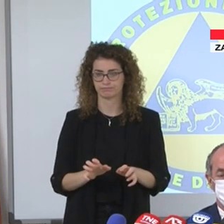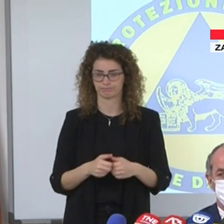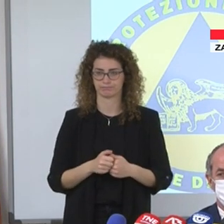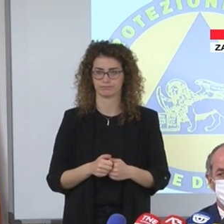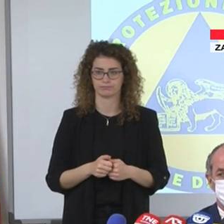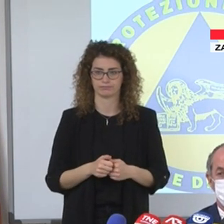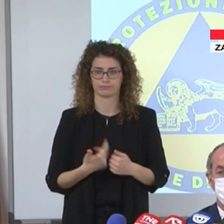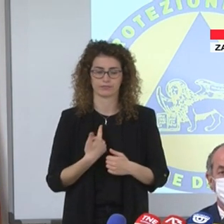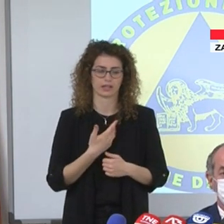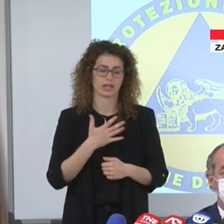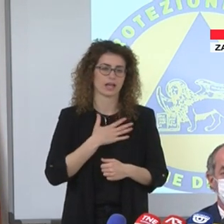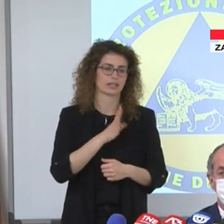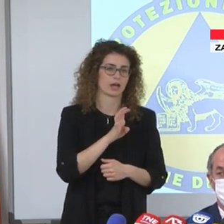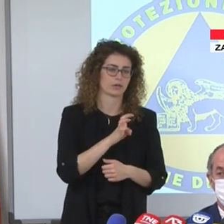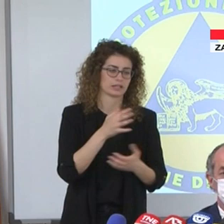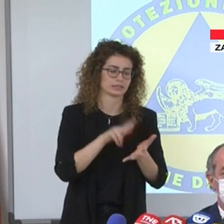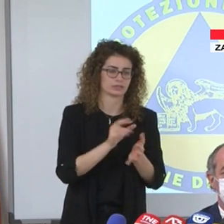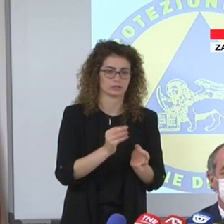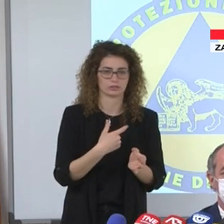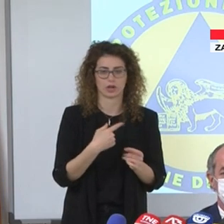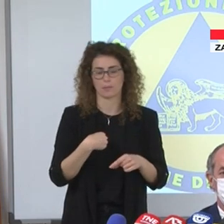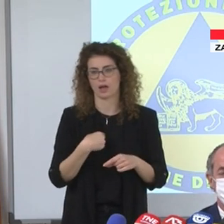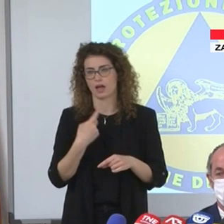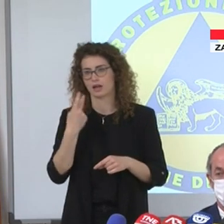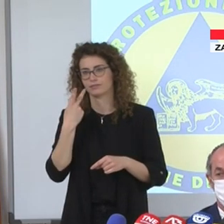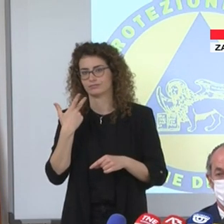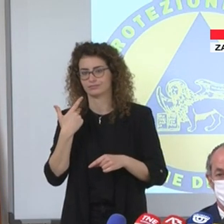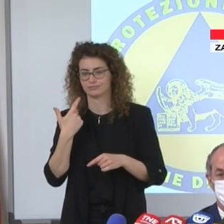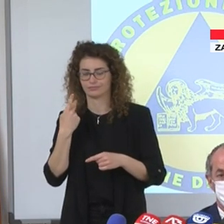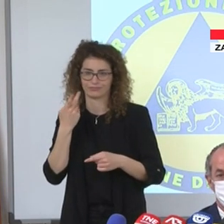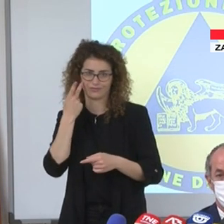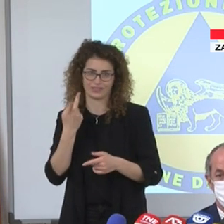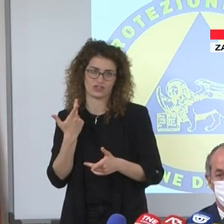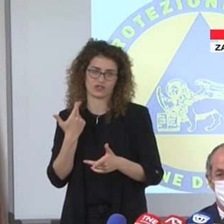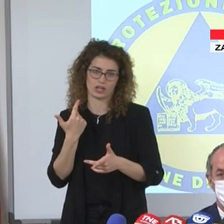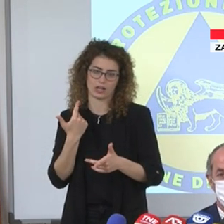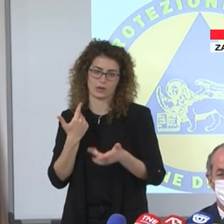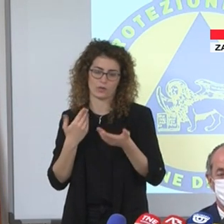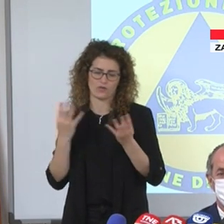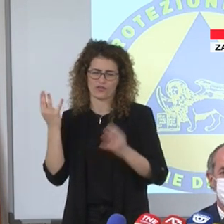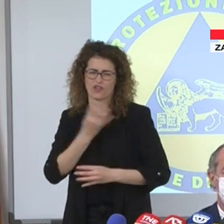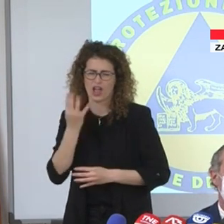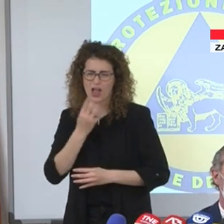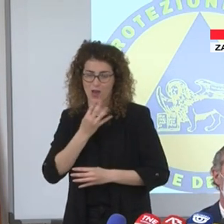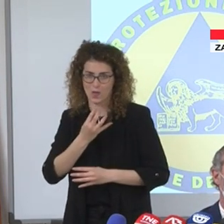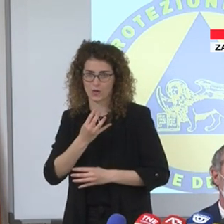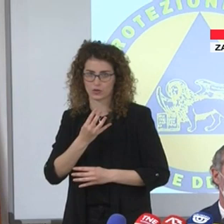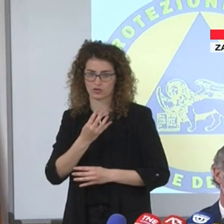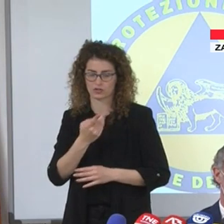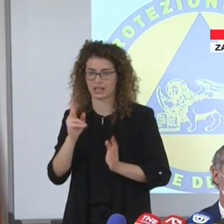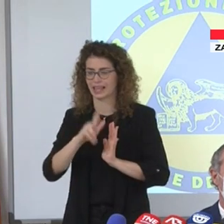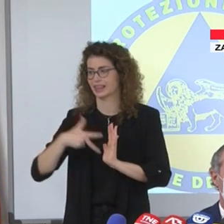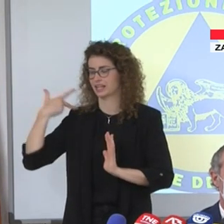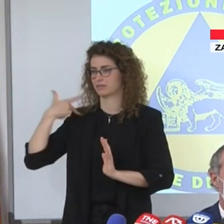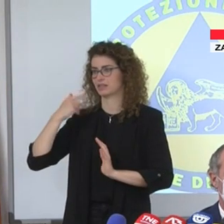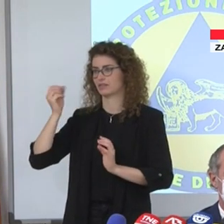Vabbè, quindi niente certezze per il stiamo bruciando le tappe, però questo è un percorso che abbiamo fatto assieme, lo vedete, stiamo bruciando le tappe. Cinquantenni, tre mesi fa